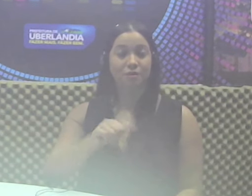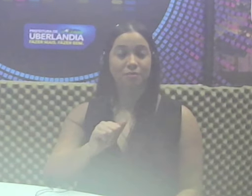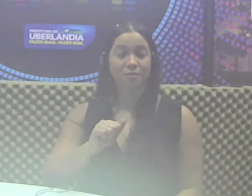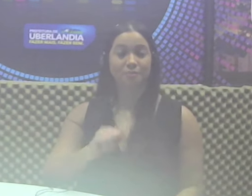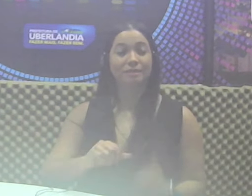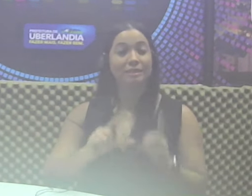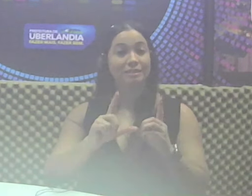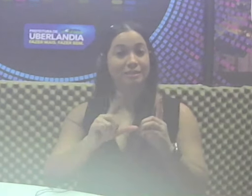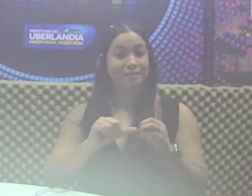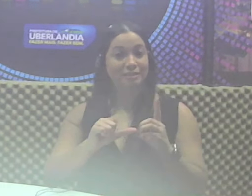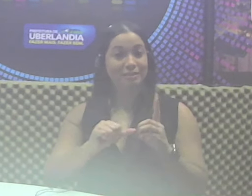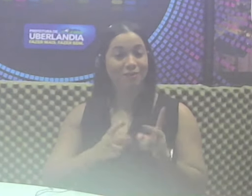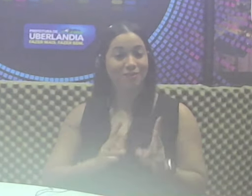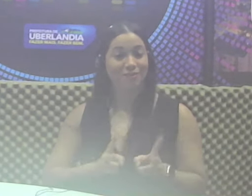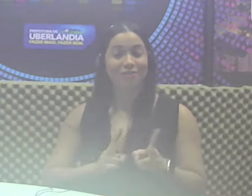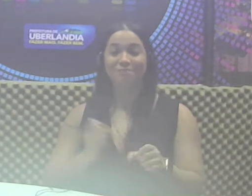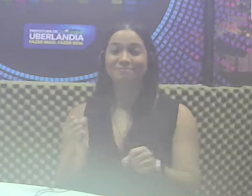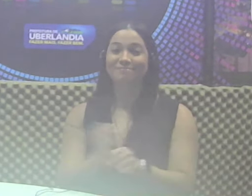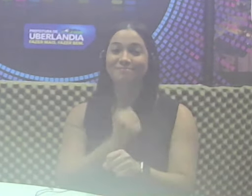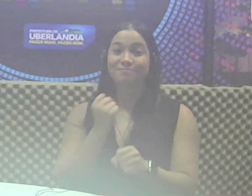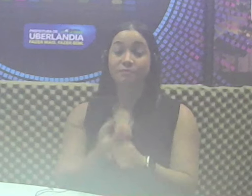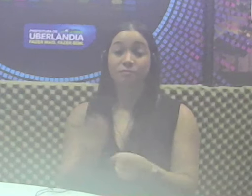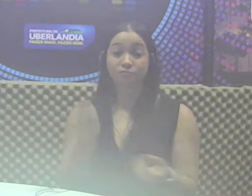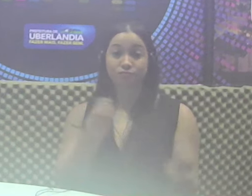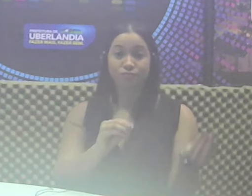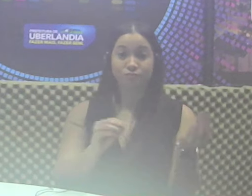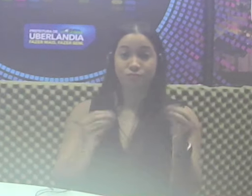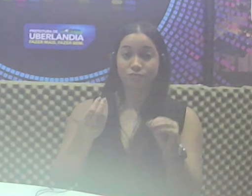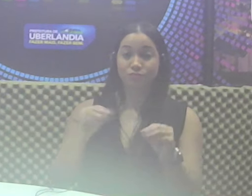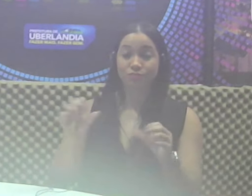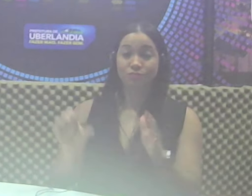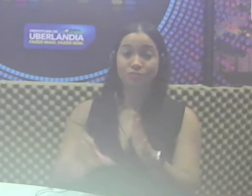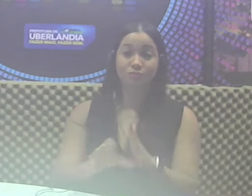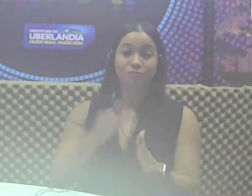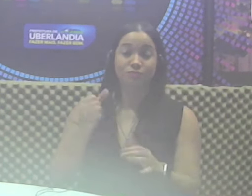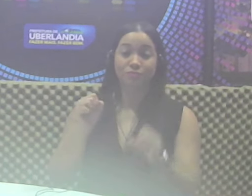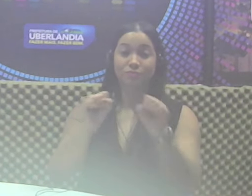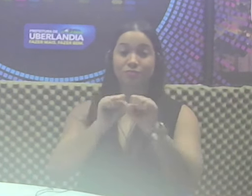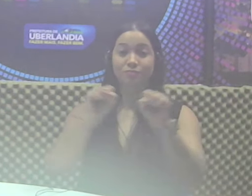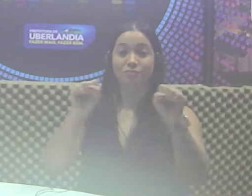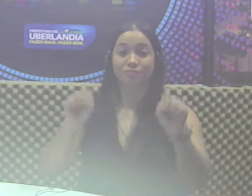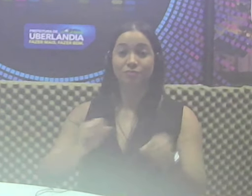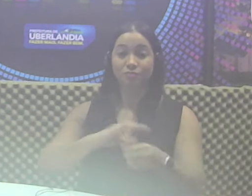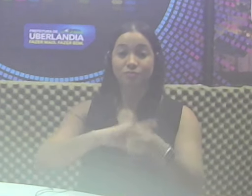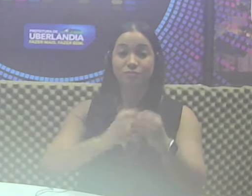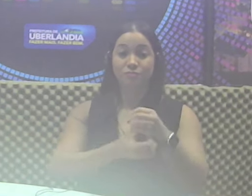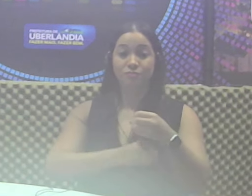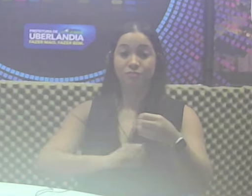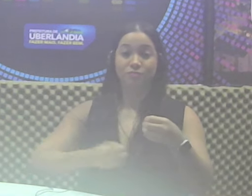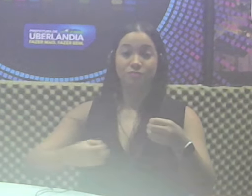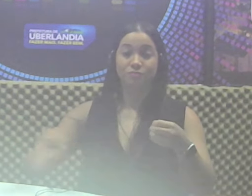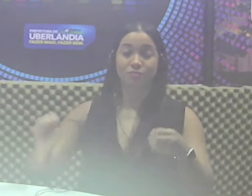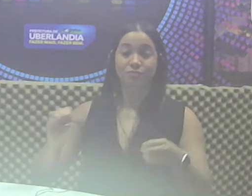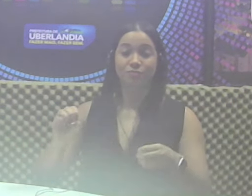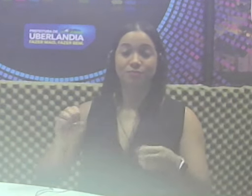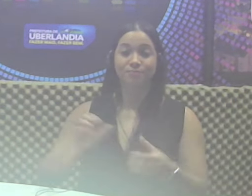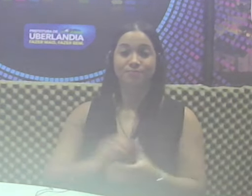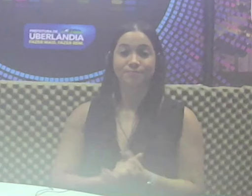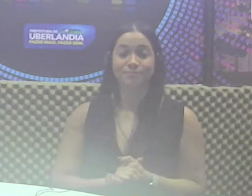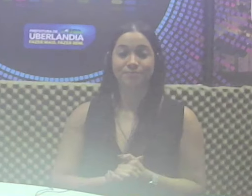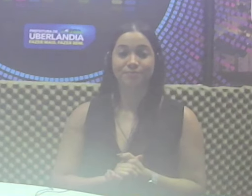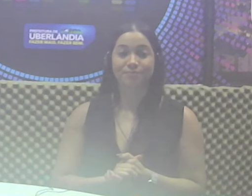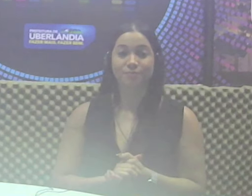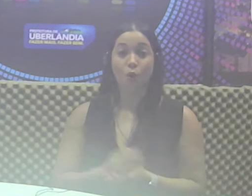Água e Esgoto segue com as obras de implantação da primeira etapa do sistema de esgoto no bairro Chácaras Panorama.